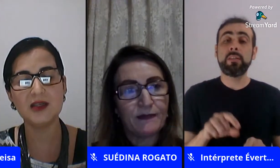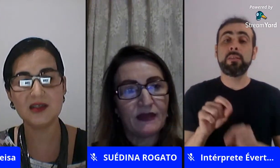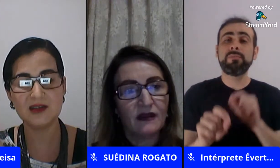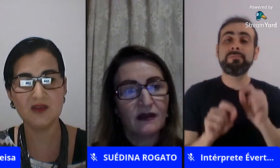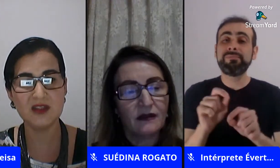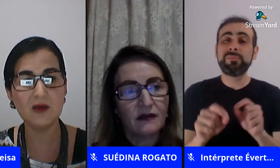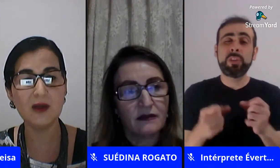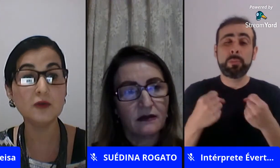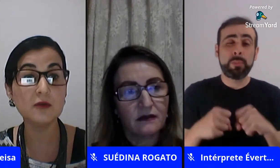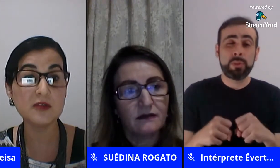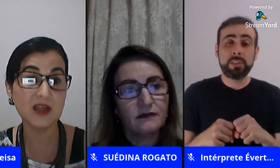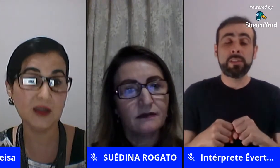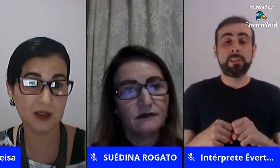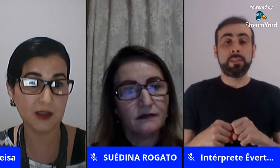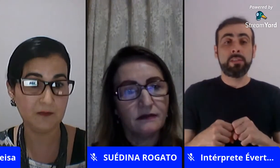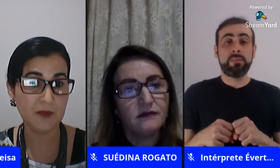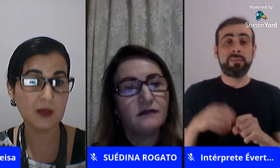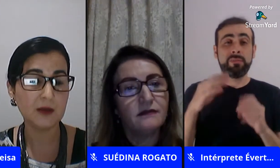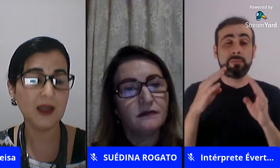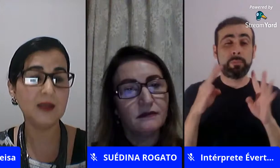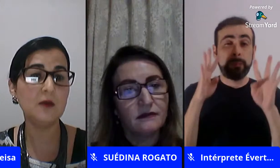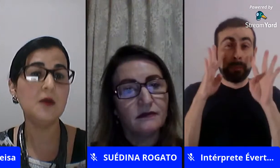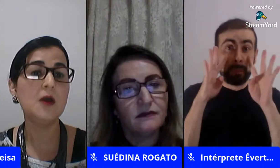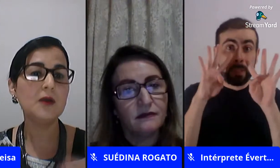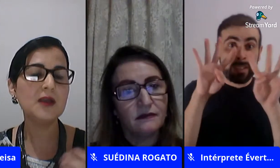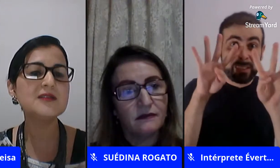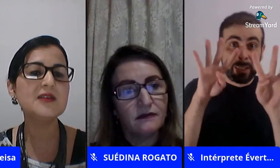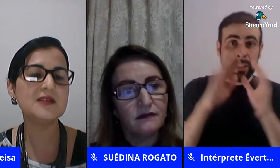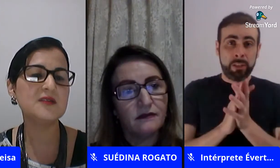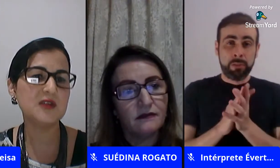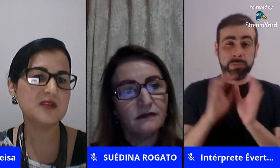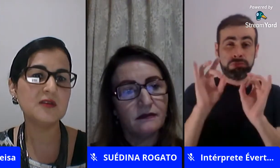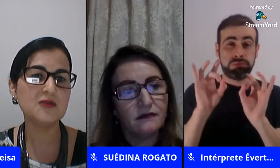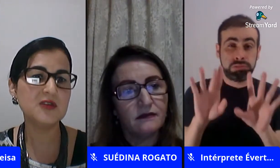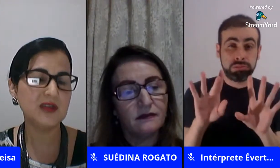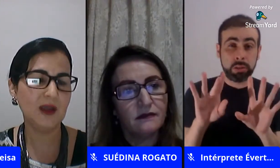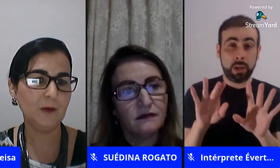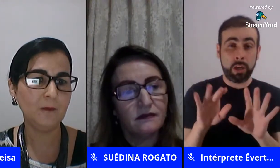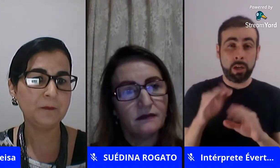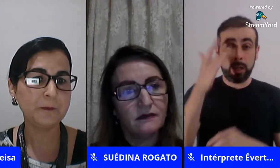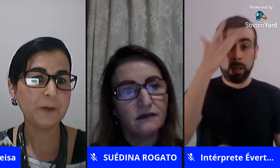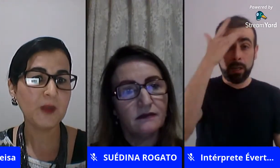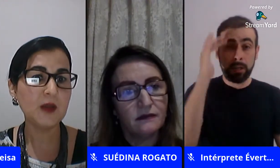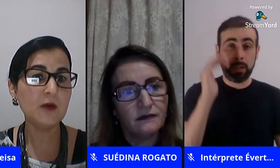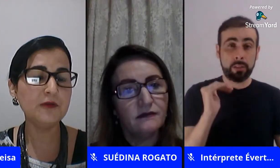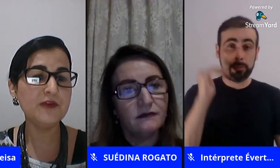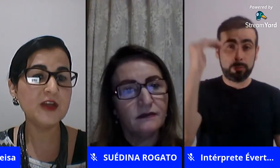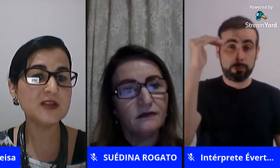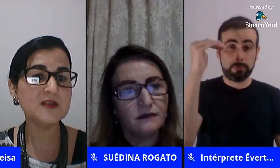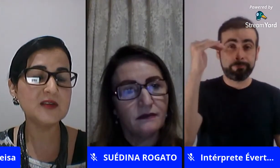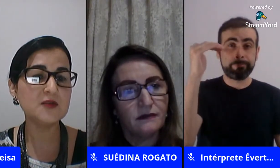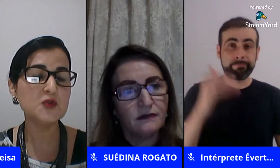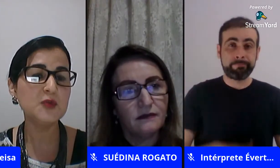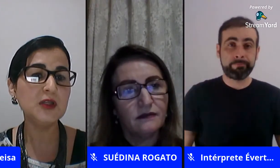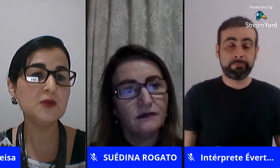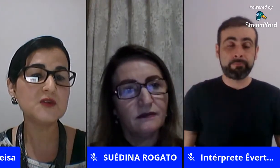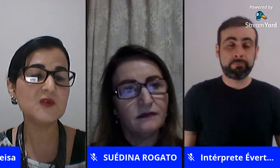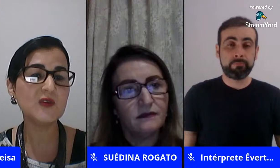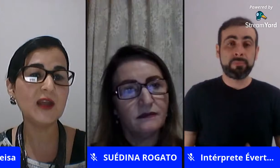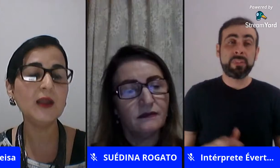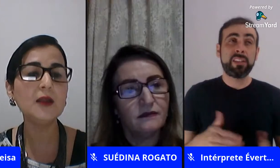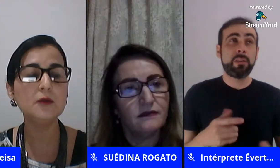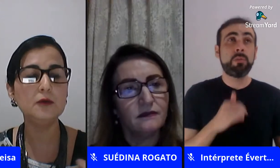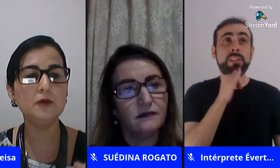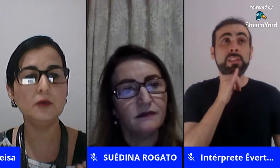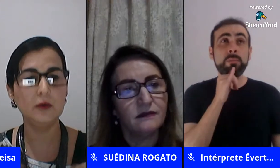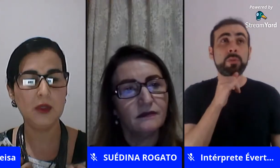relação a criança e essa visão adultocêntrica né então o que as crianças minhas estão dizendo então eu vejo às vezes os meninos